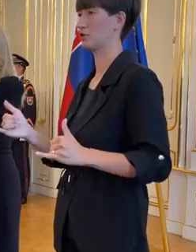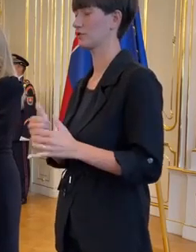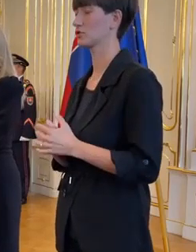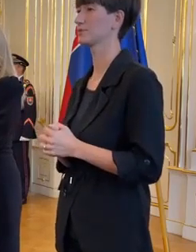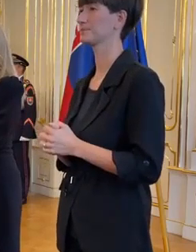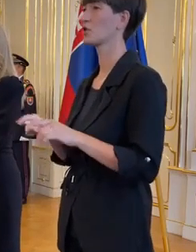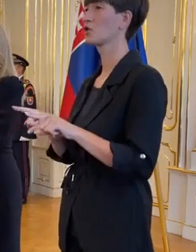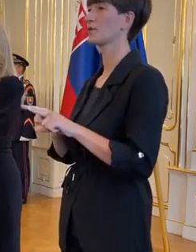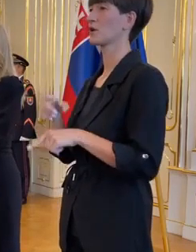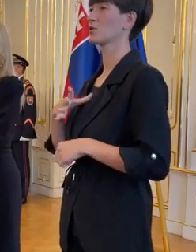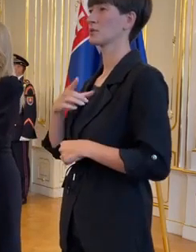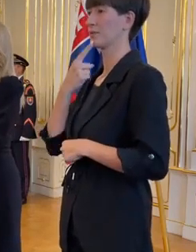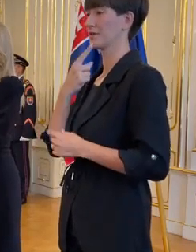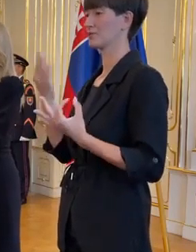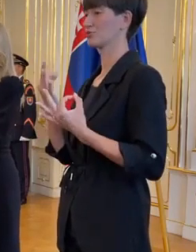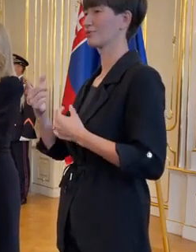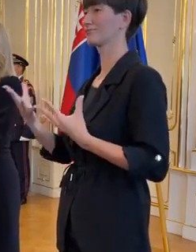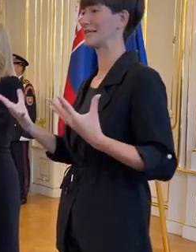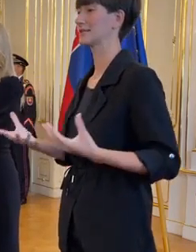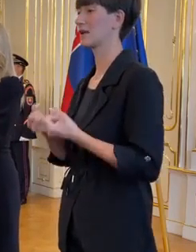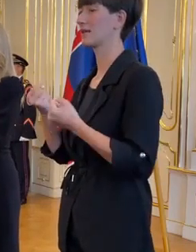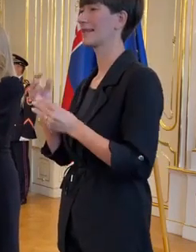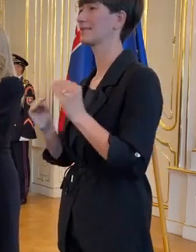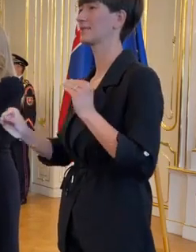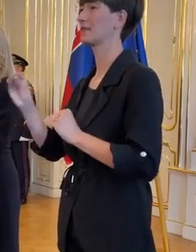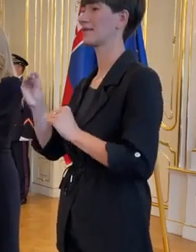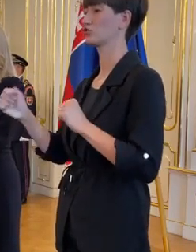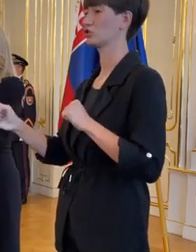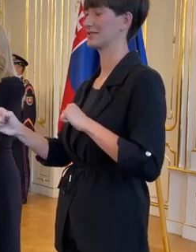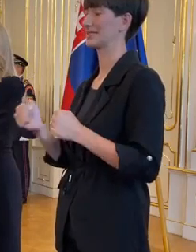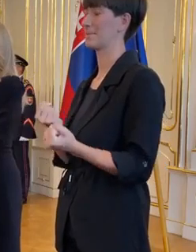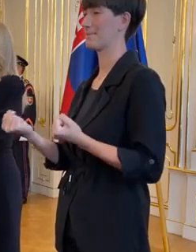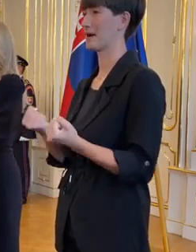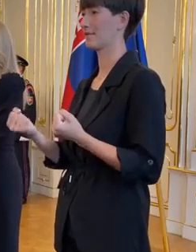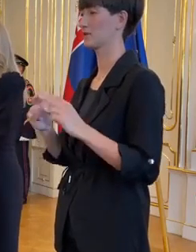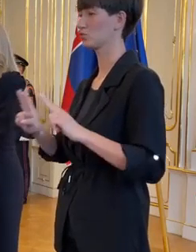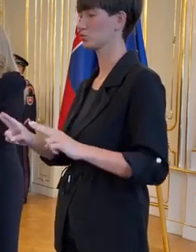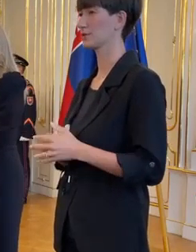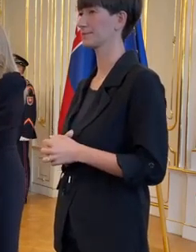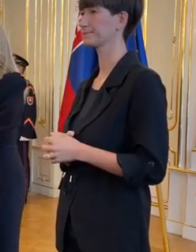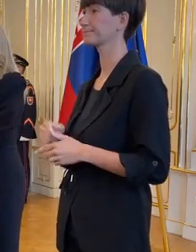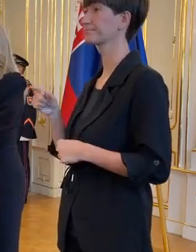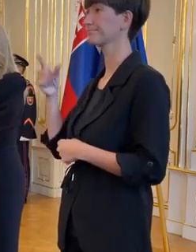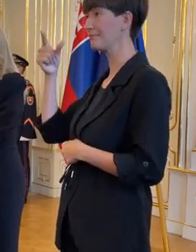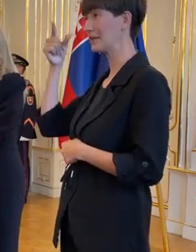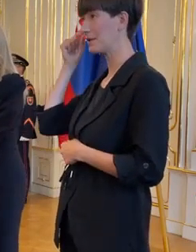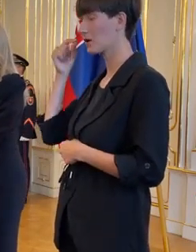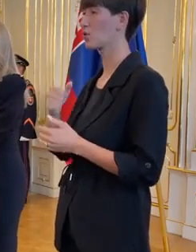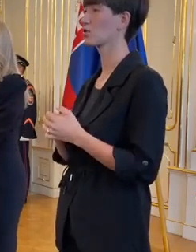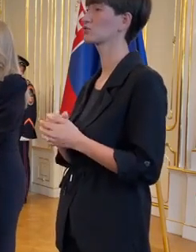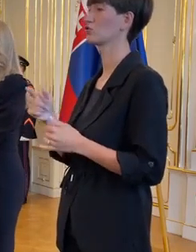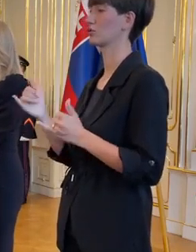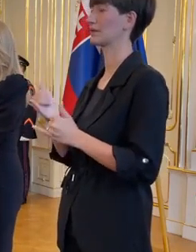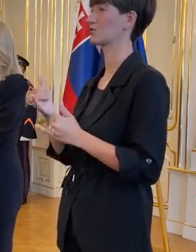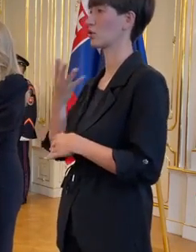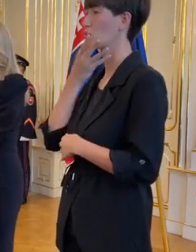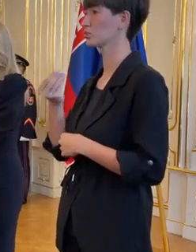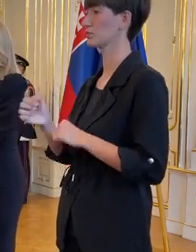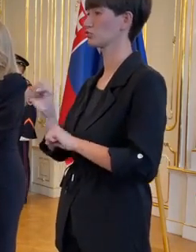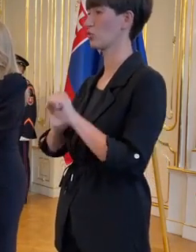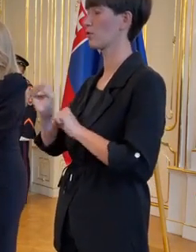Osobitne chcem vyzdvihnúť zriadenie Najvyššieho správneho súdu. Vy, pán Korčok, ste úspešne